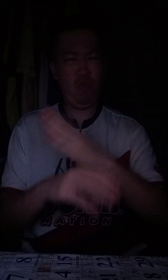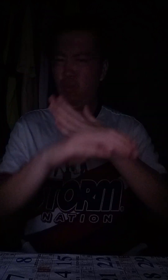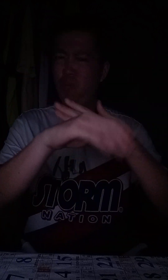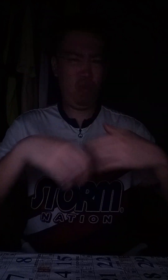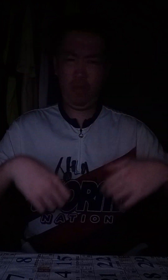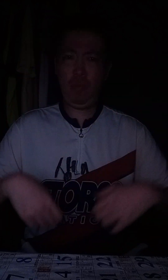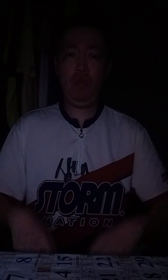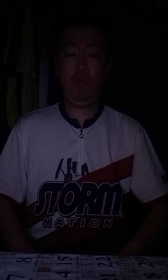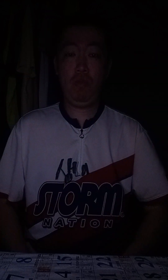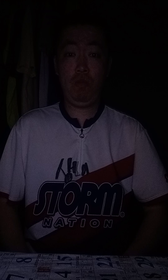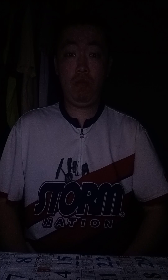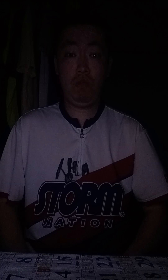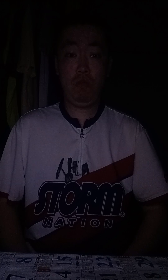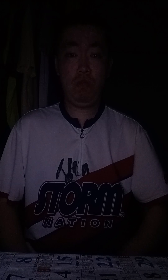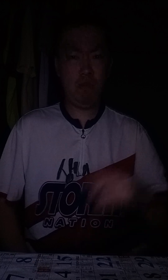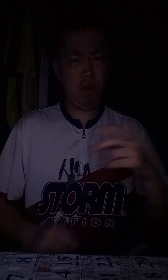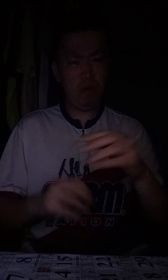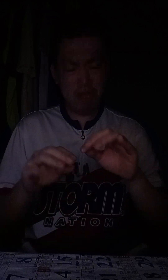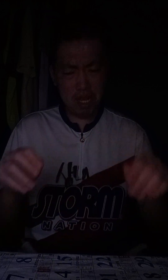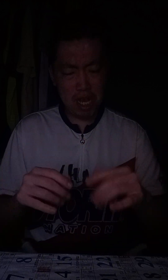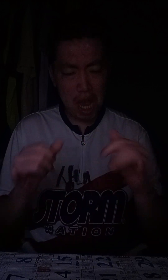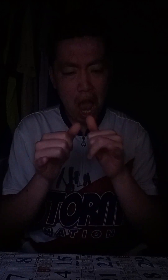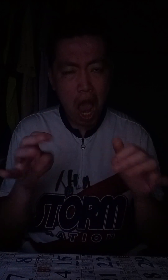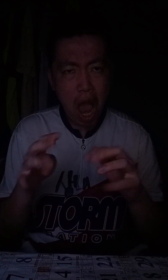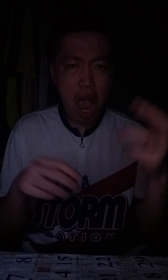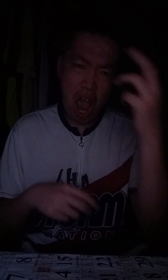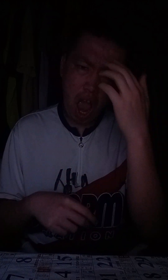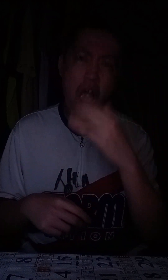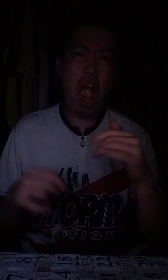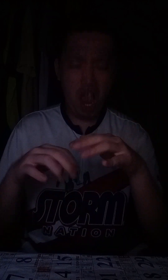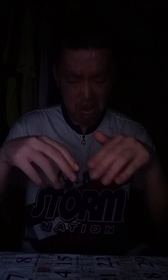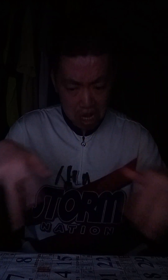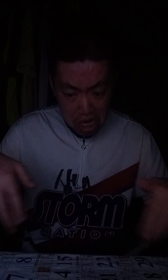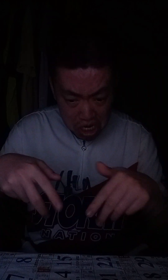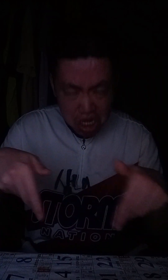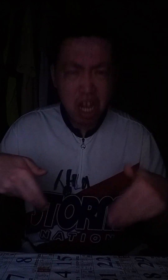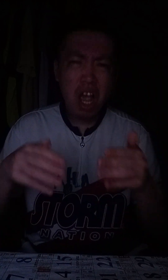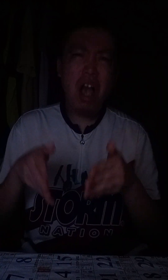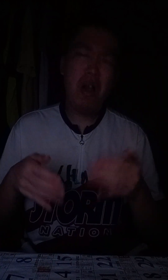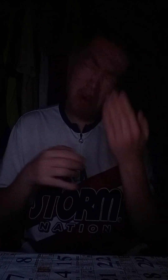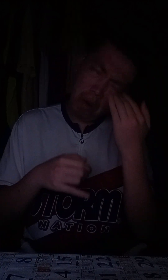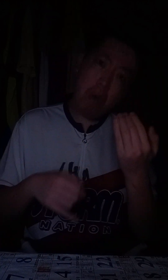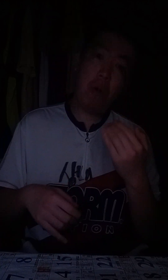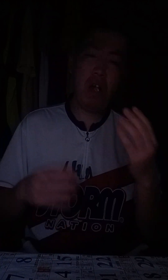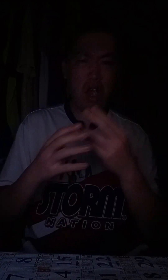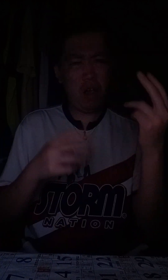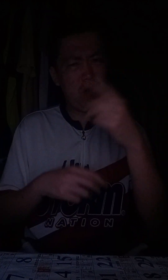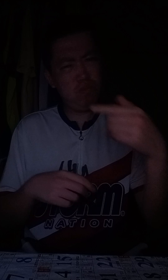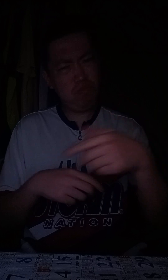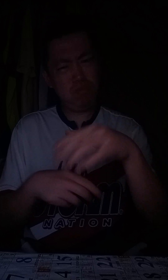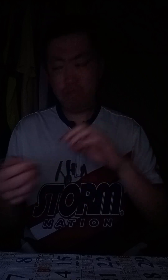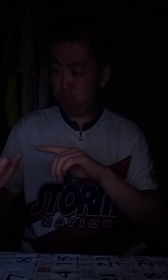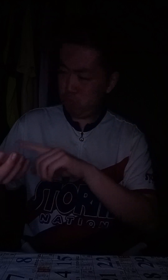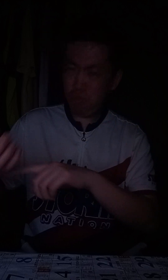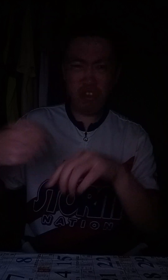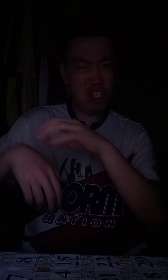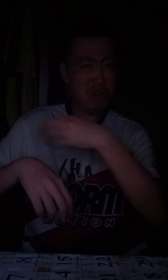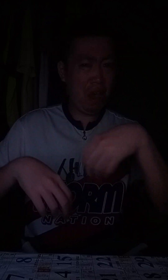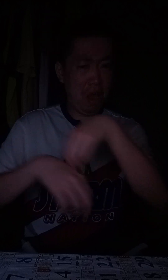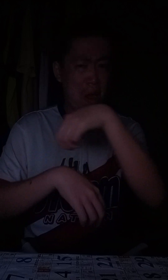않습니다. 버스 밑에는 9살 아이가 깔려 있습니다. 아이는 버스 뒷바퀴에 깔려져